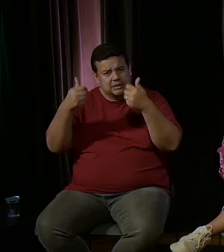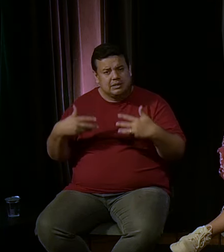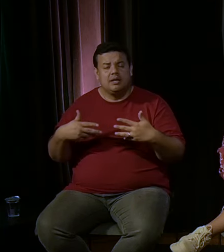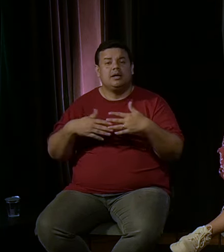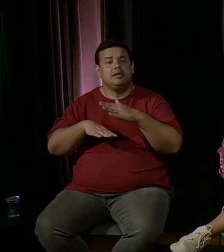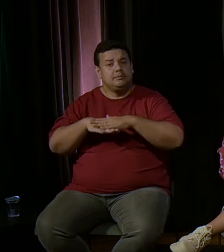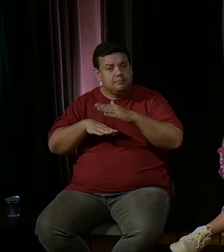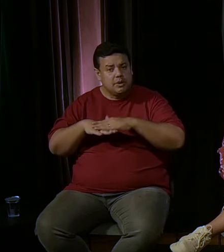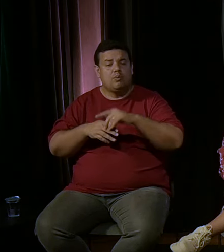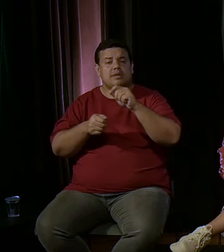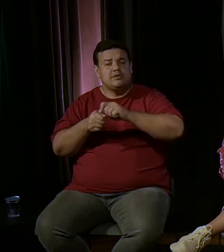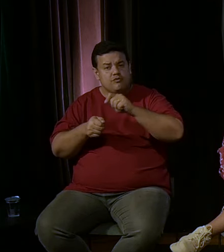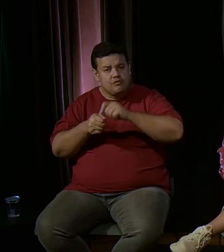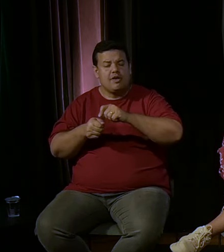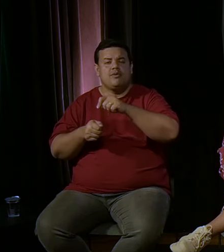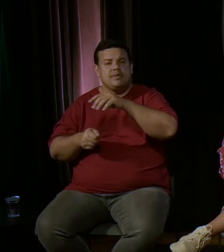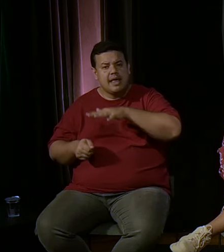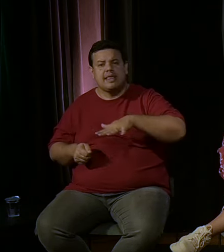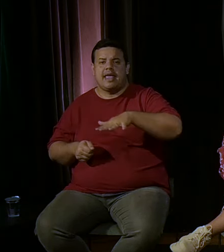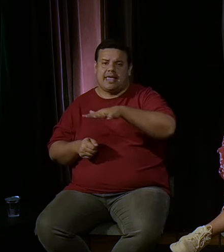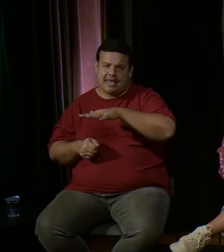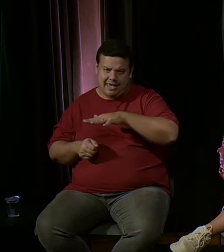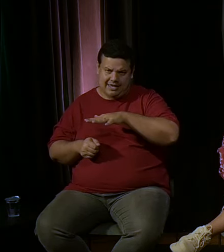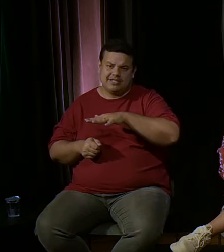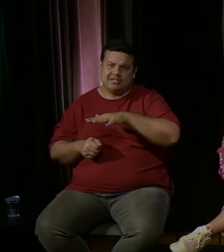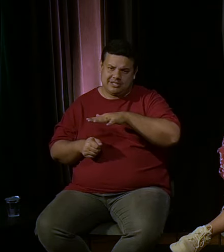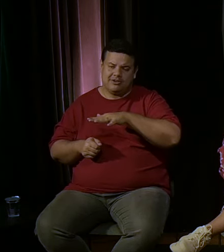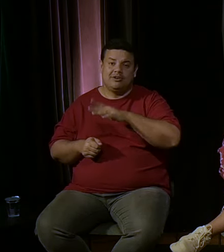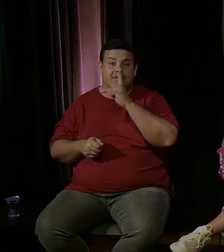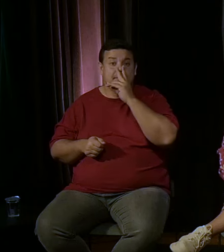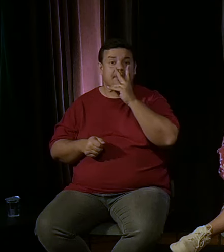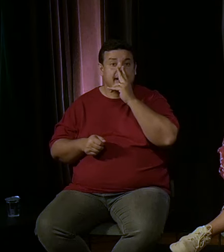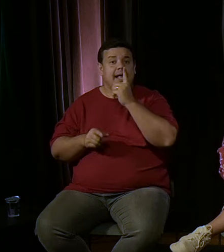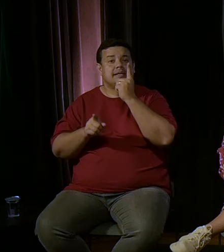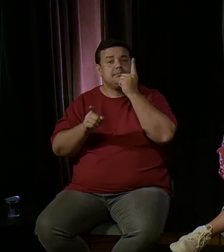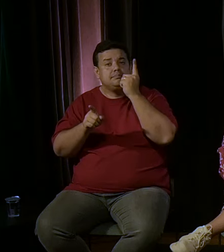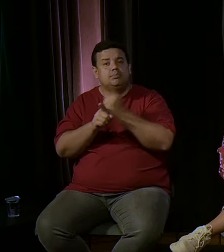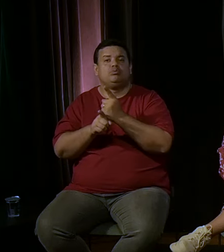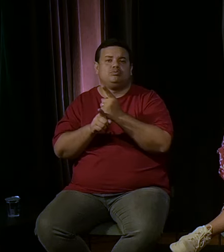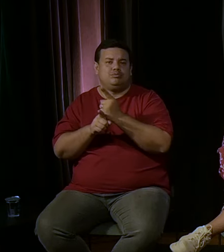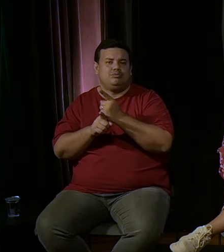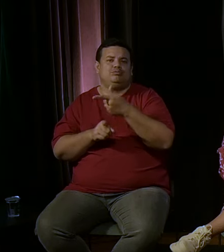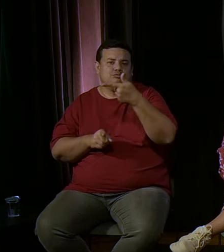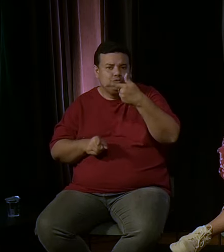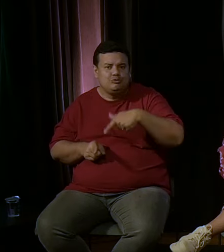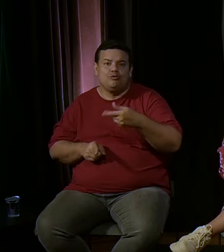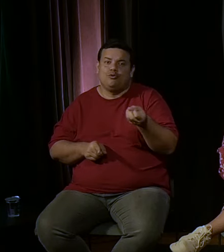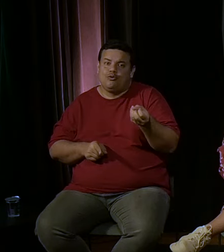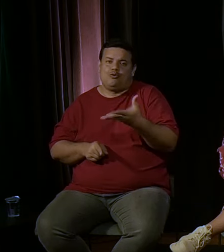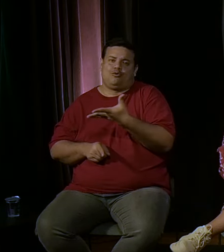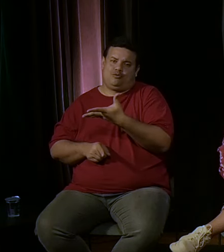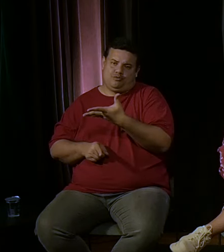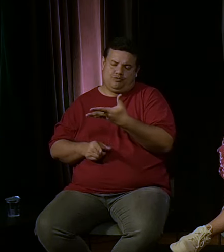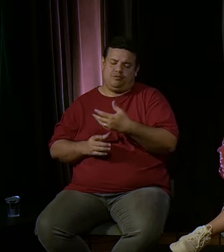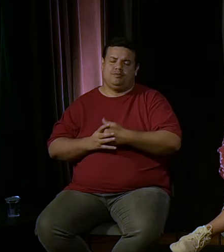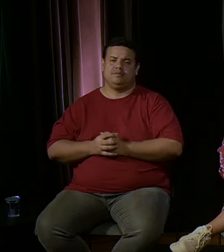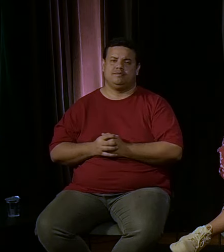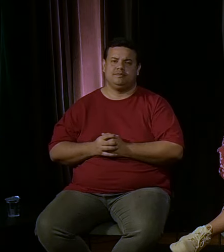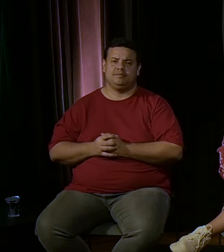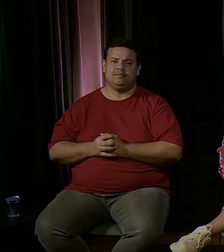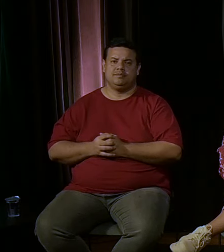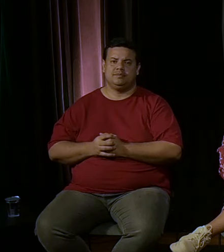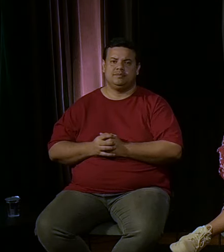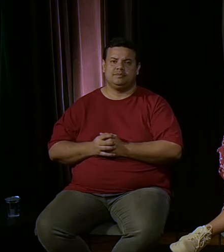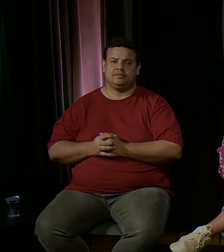nessa região, que é uma redescoberta recente, né? Vamos dizer assim.